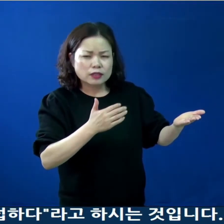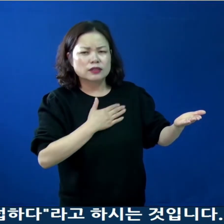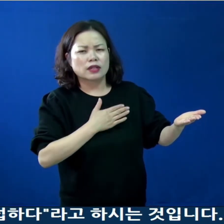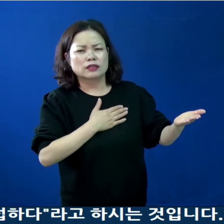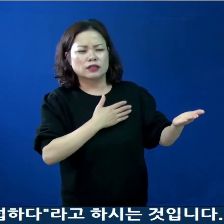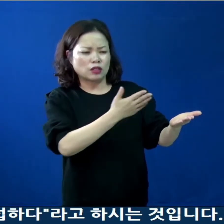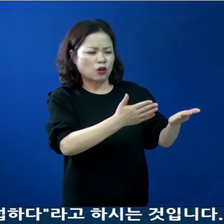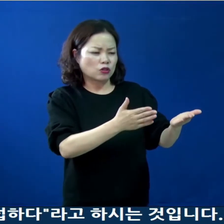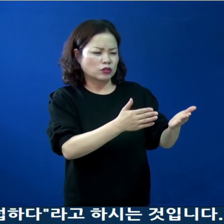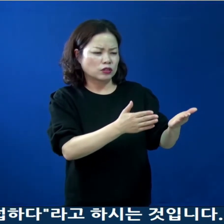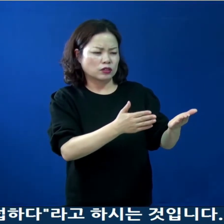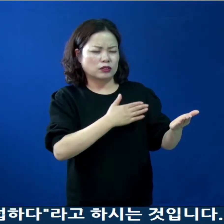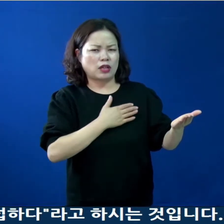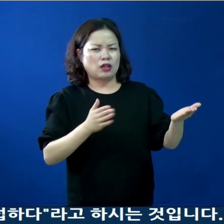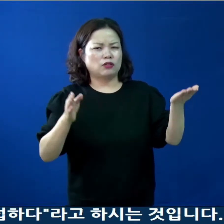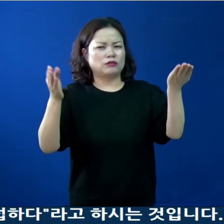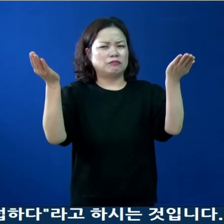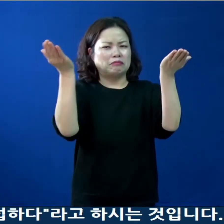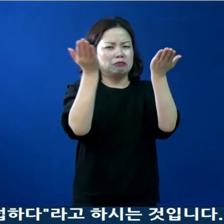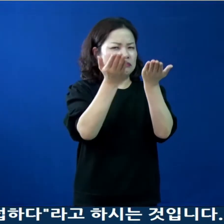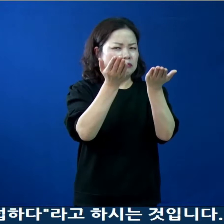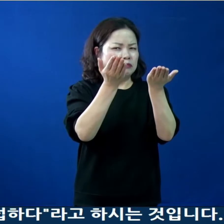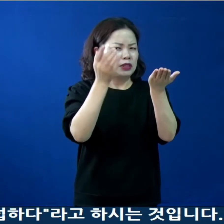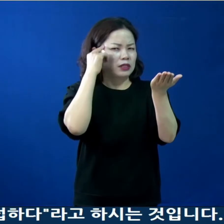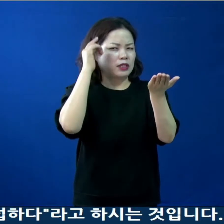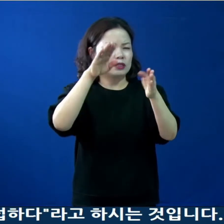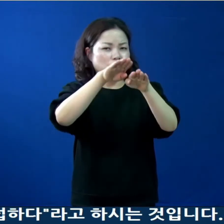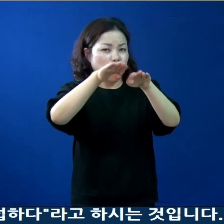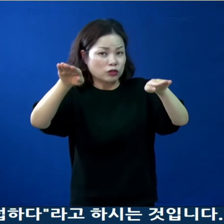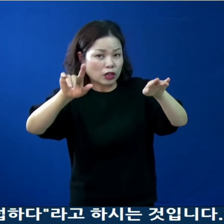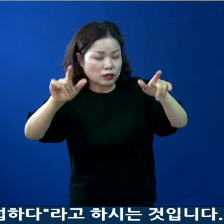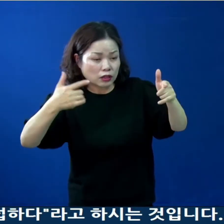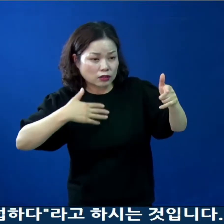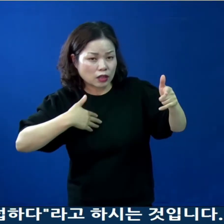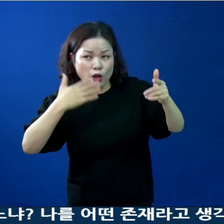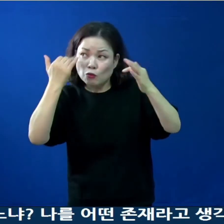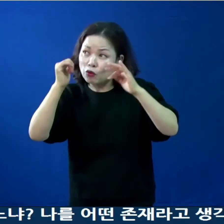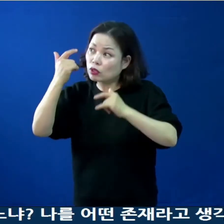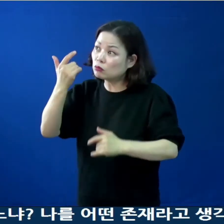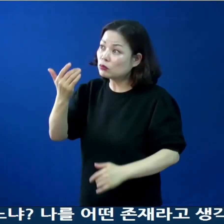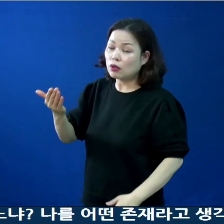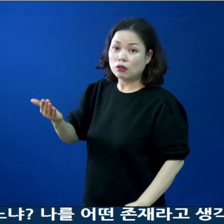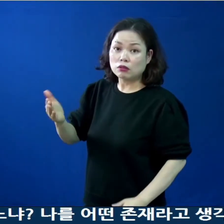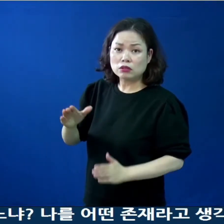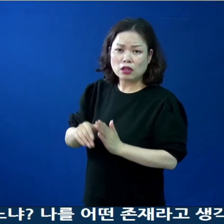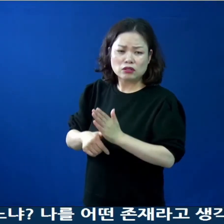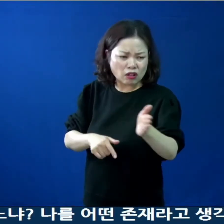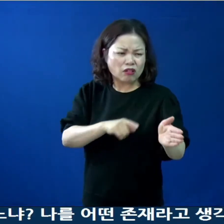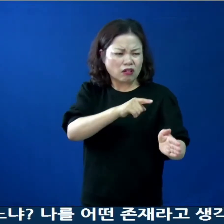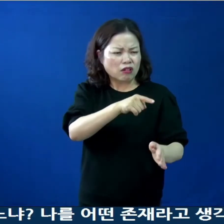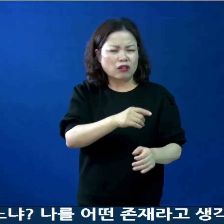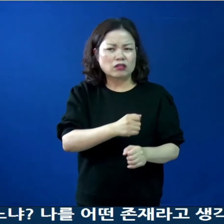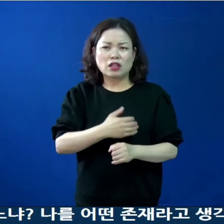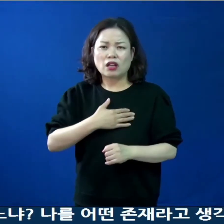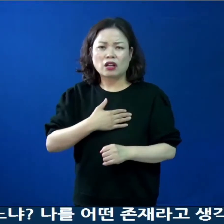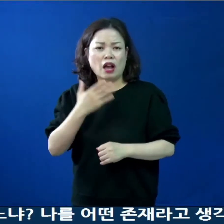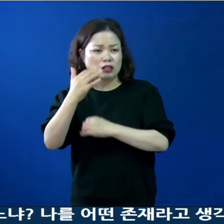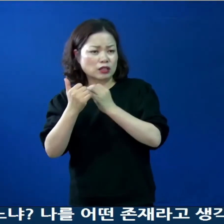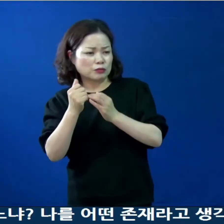나를 너 수준으로 보지 말아라. 하나님 제가 안 보이십니까? 할 때 너야말로 내가 안